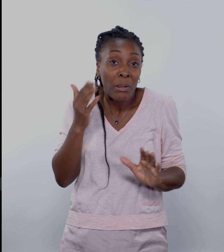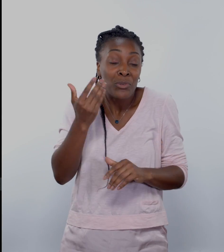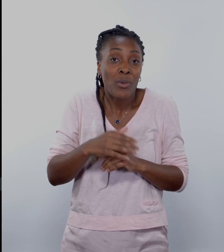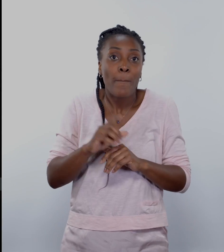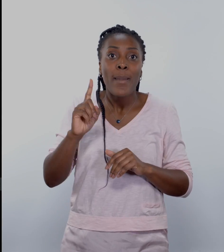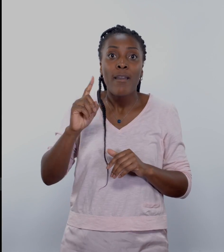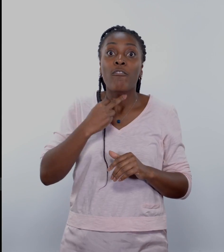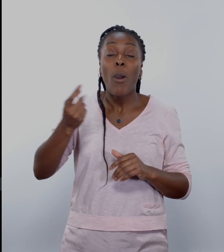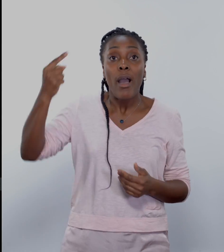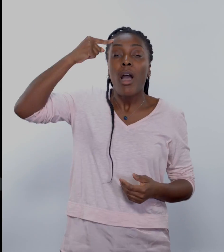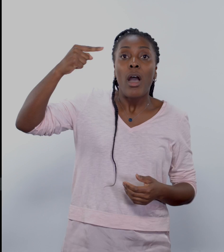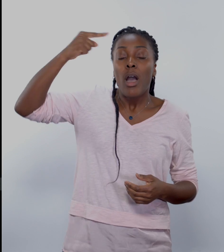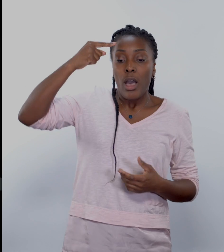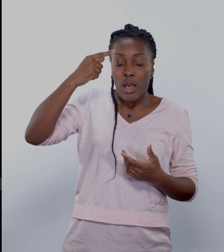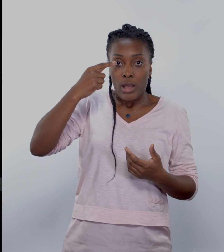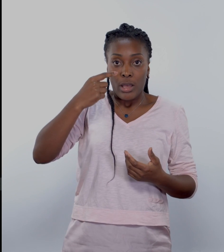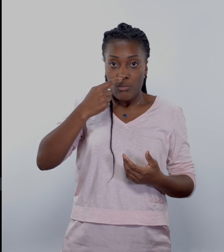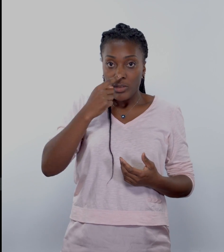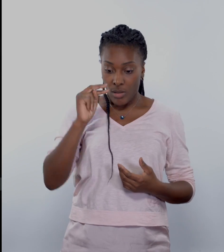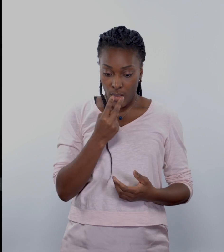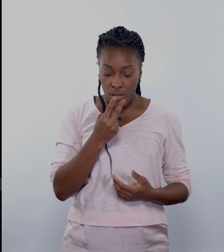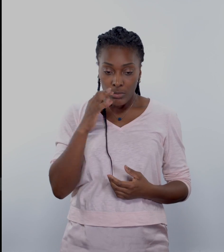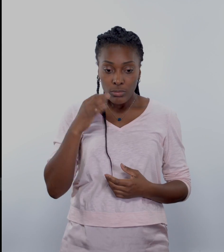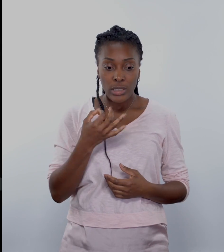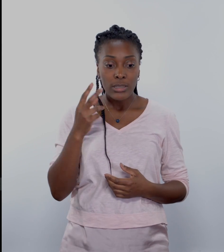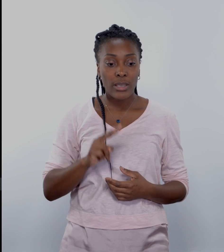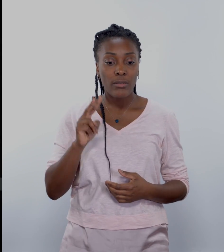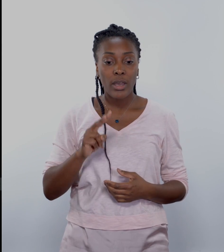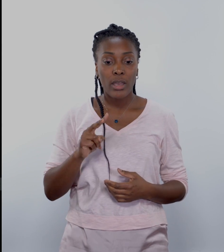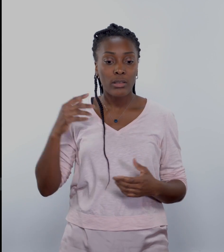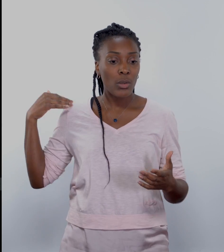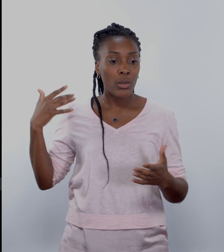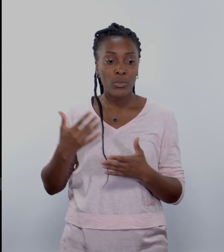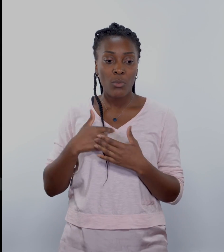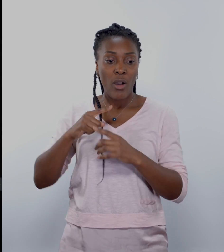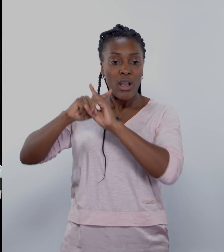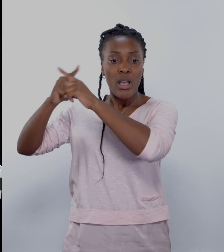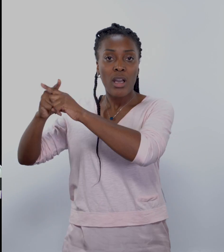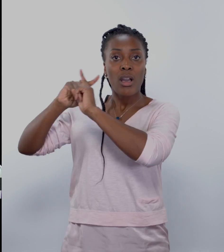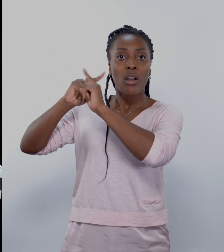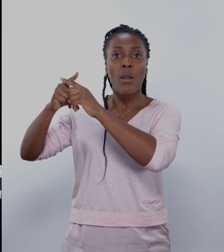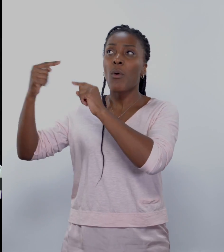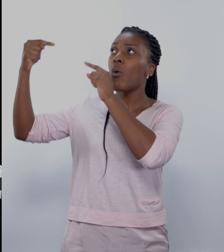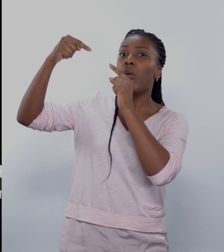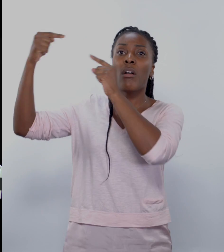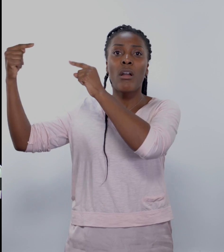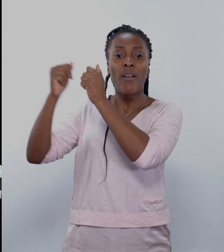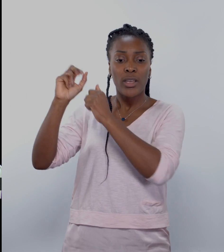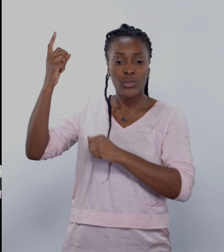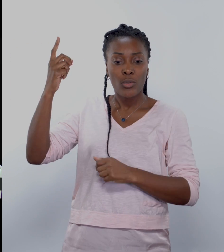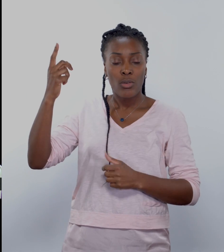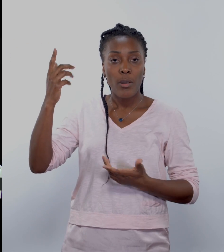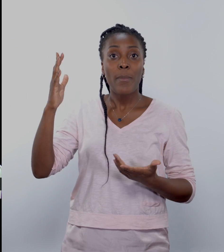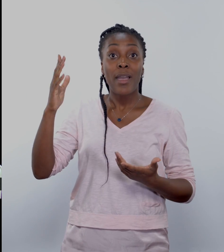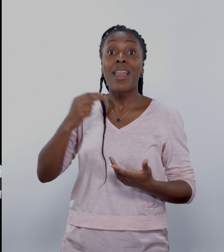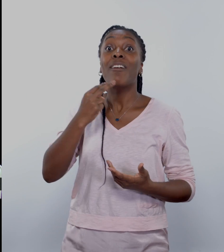moi, oui, j'ai vécu toute ma vie dans l'opposition, sinon même le combat contre Dieu. La voix a dit, Alexis, tu es